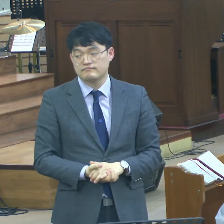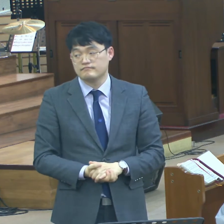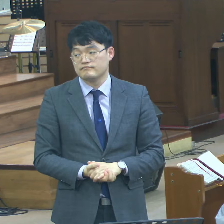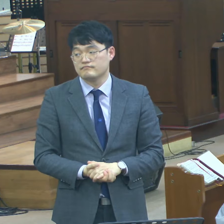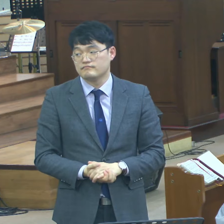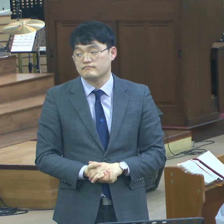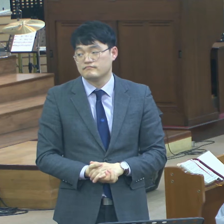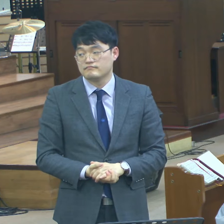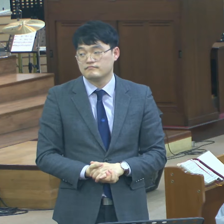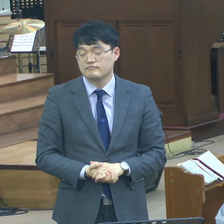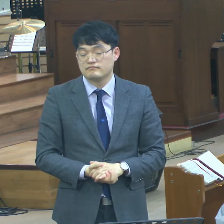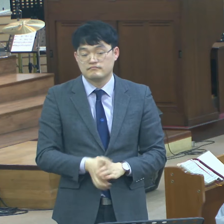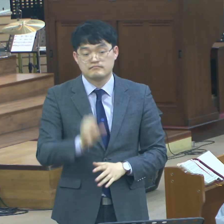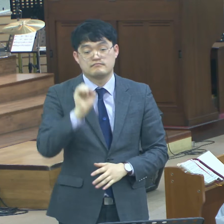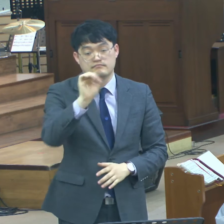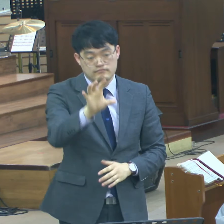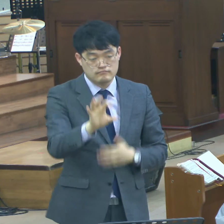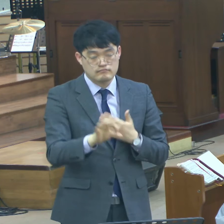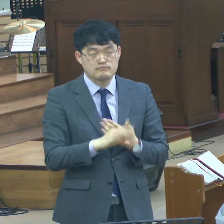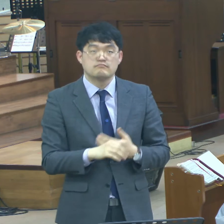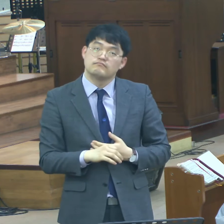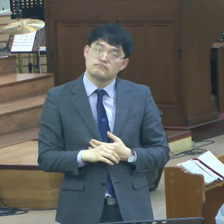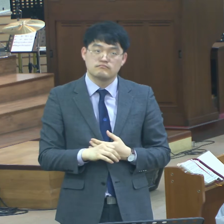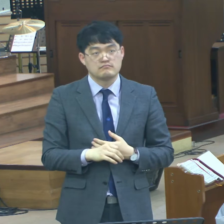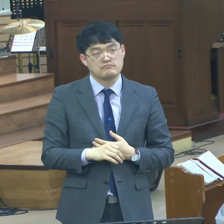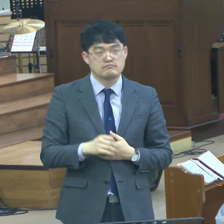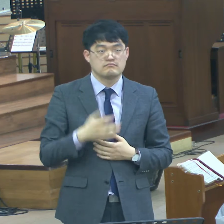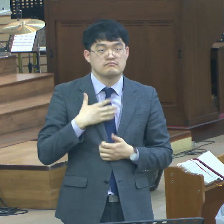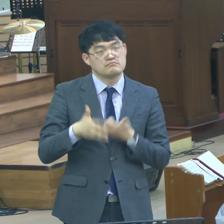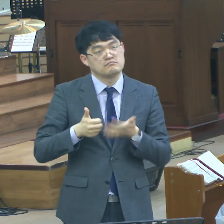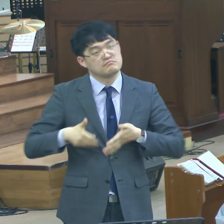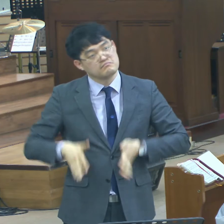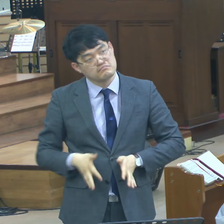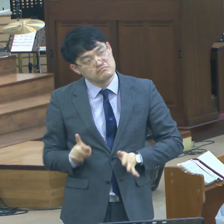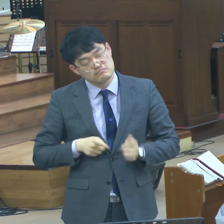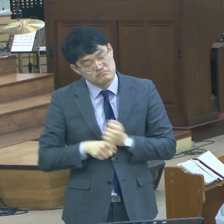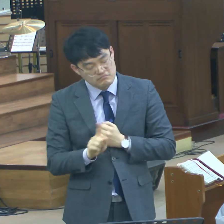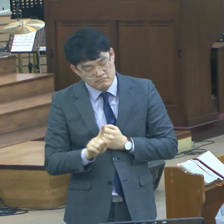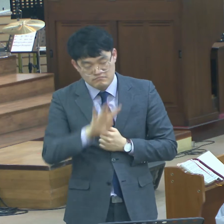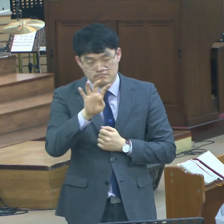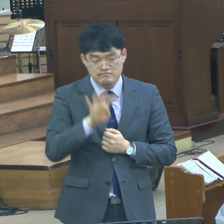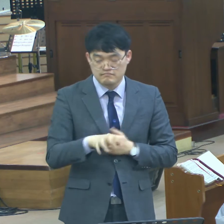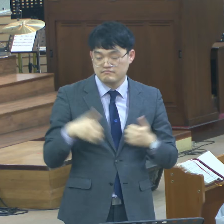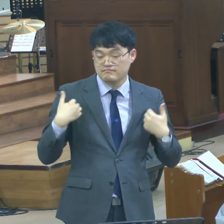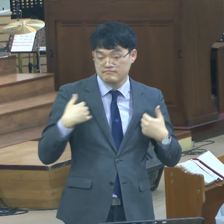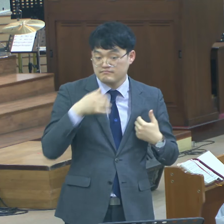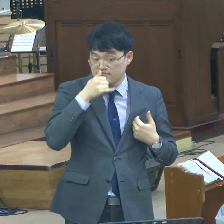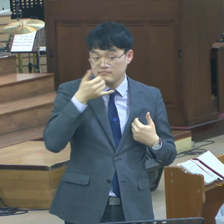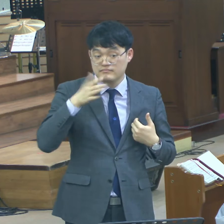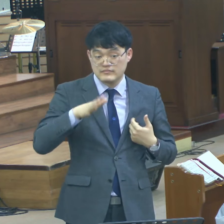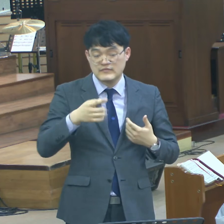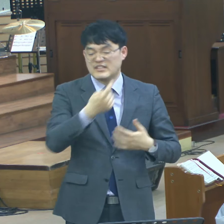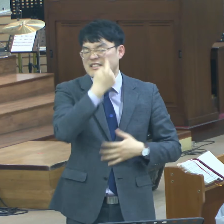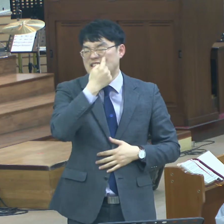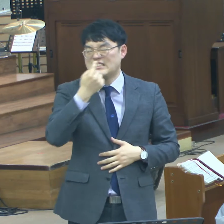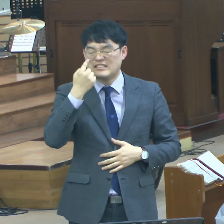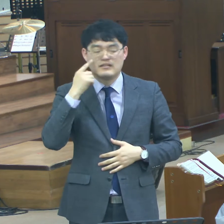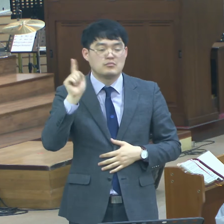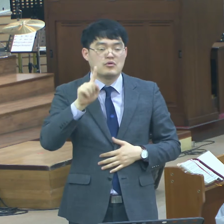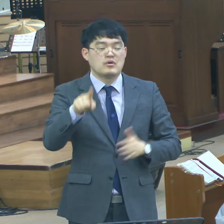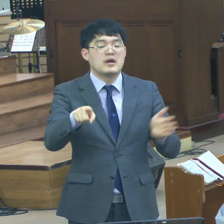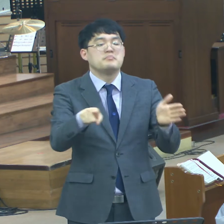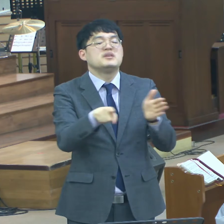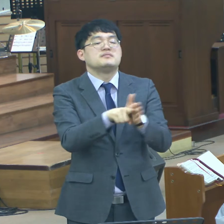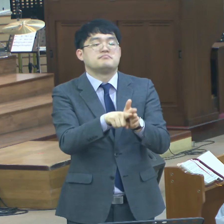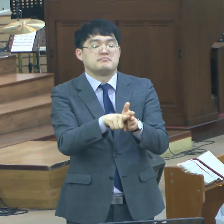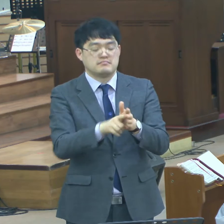이렇게 얘기하면 뭐가 낫다는 것이 하고 좀 헷갈리시는 분이 계신데 그 증거가 뭐냐면 믿음이